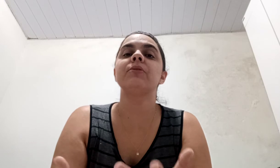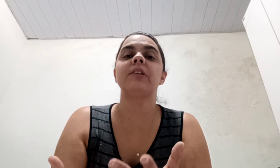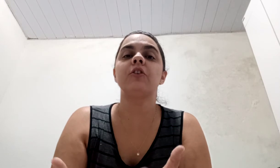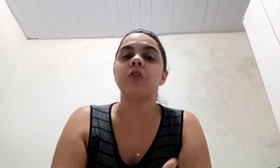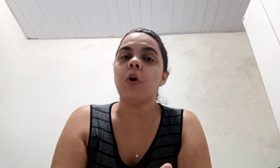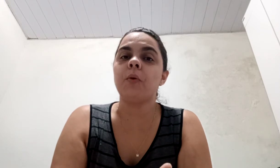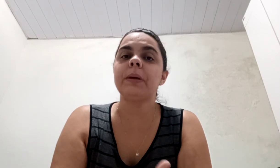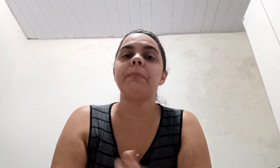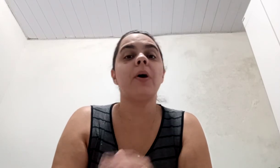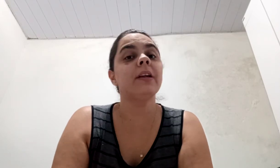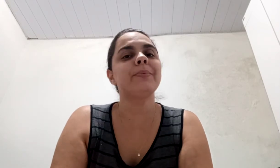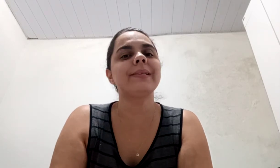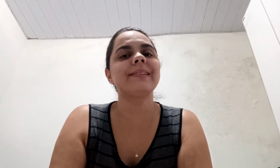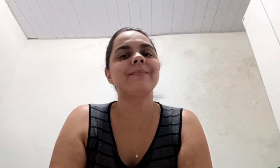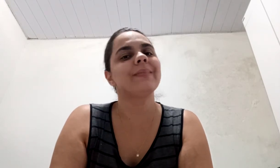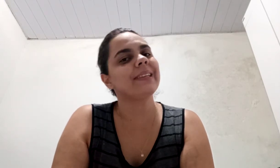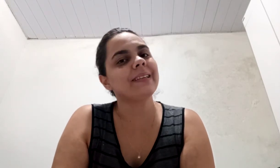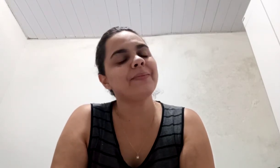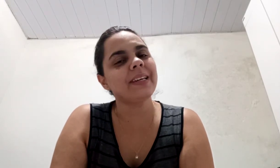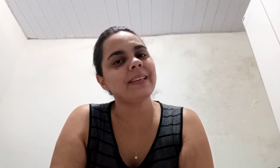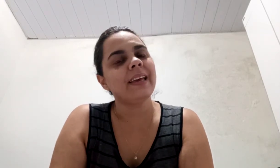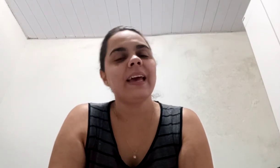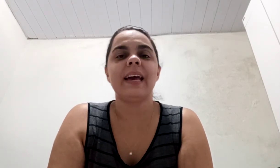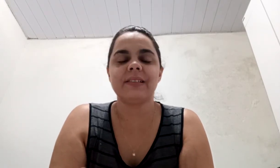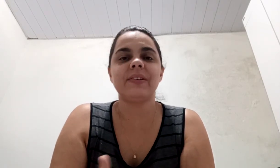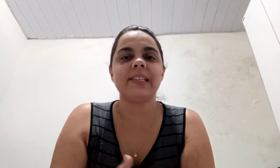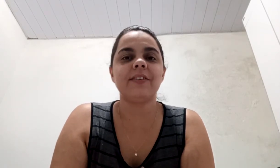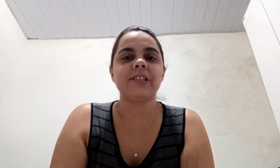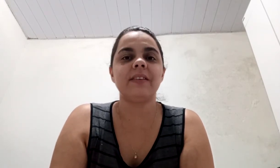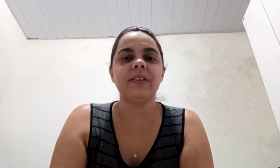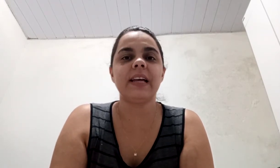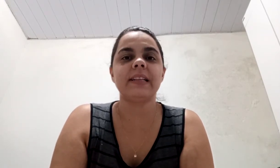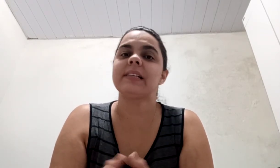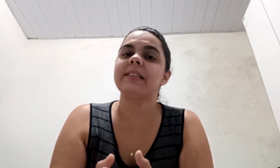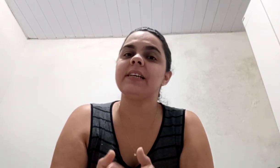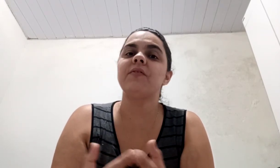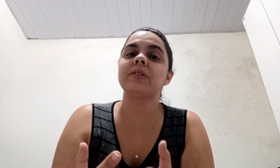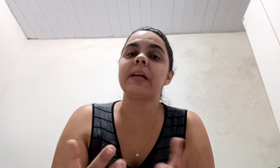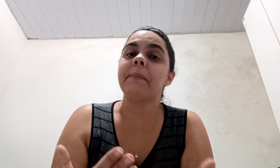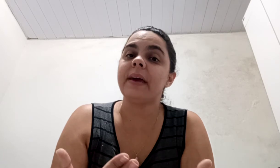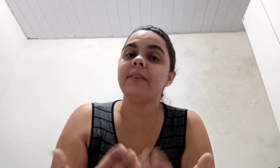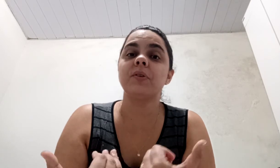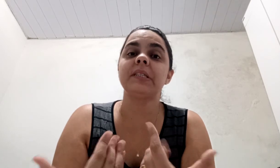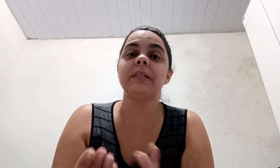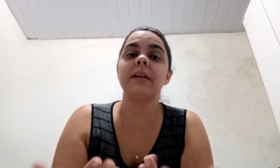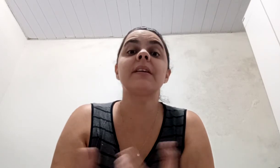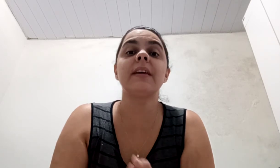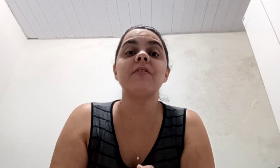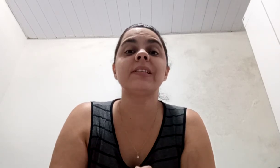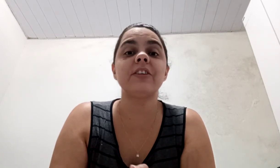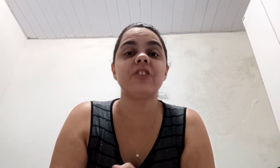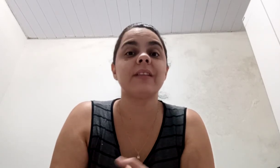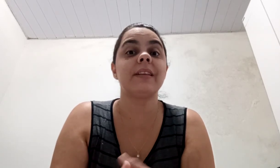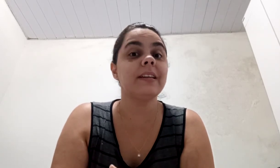o seu nome por Libras. Exatamente. Essa vai ser a nossa atividade. Assim eu vou saber e vou sentir que você está